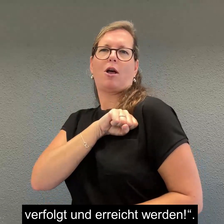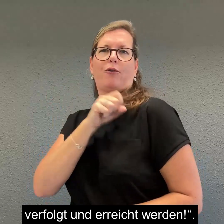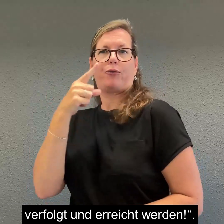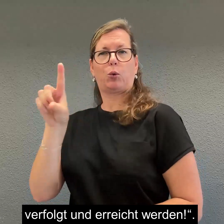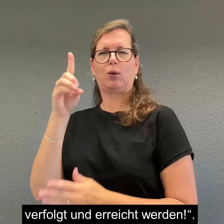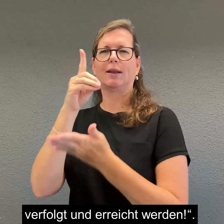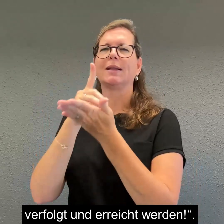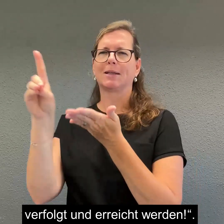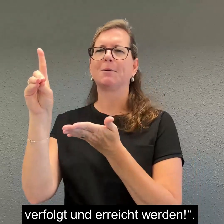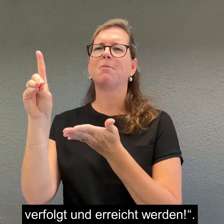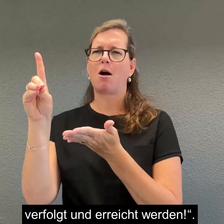und erreicht werden.